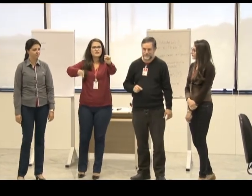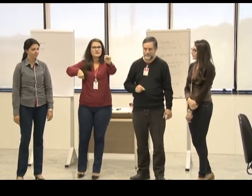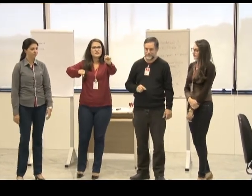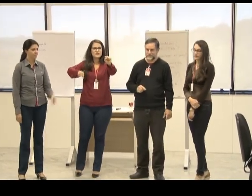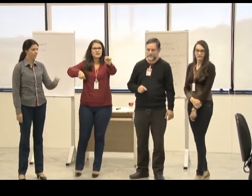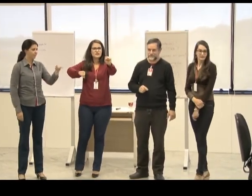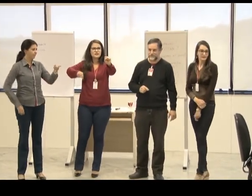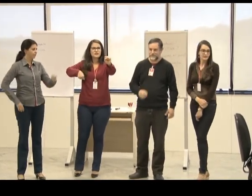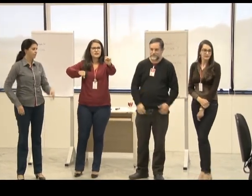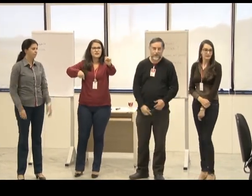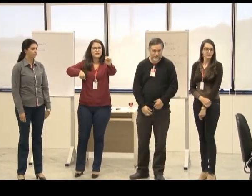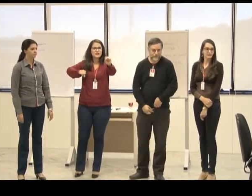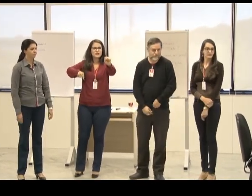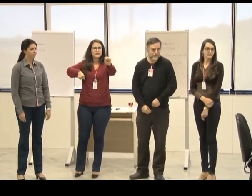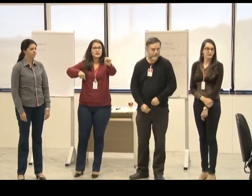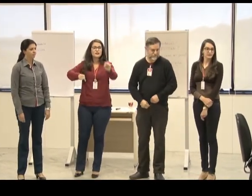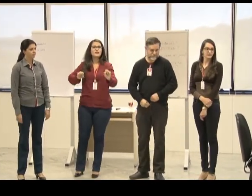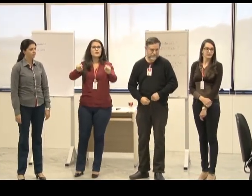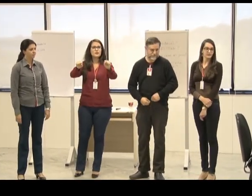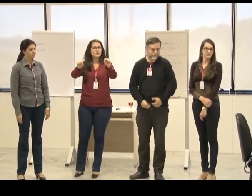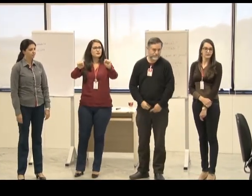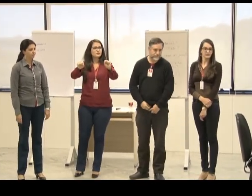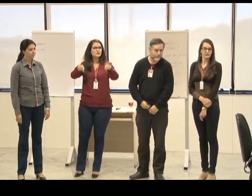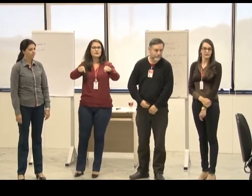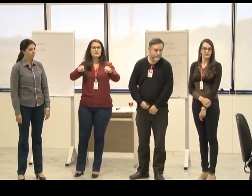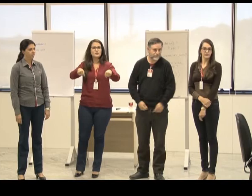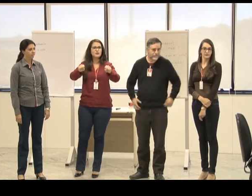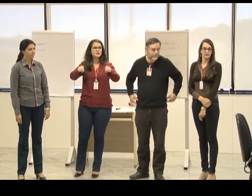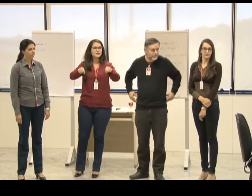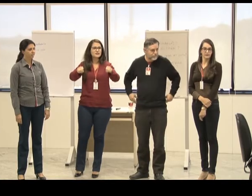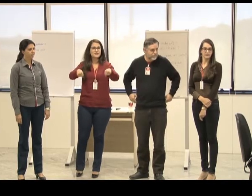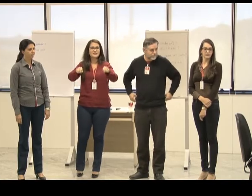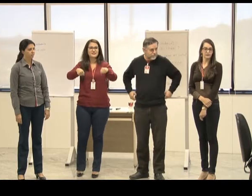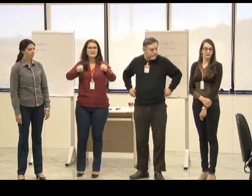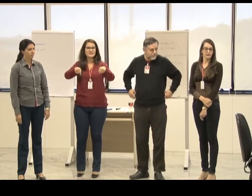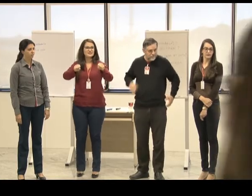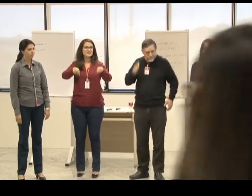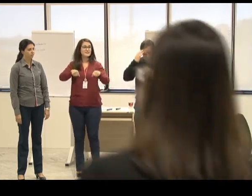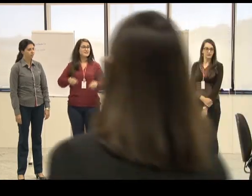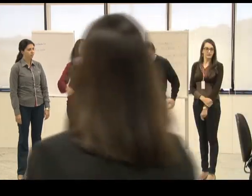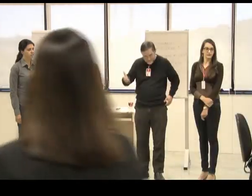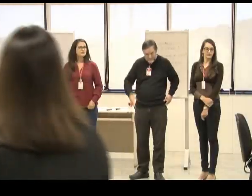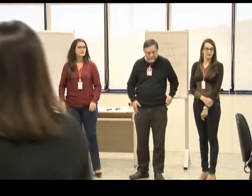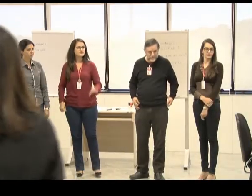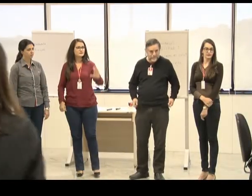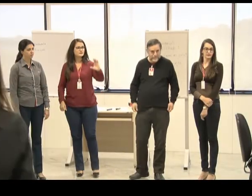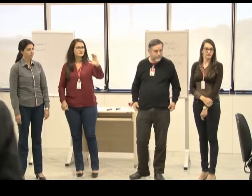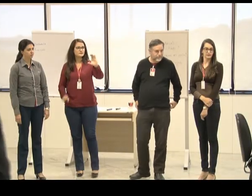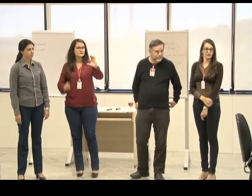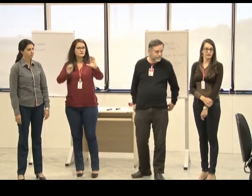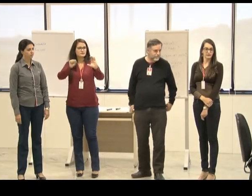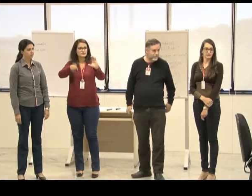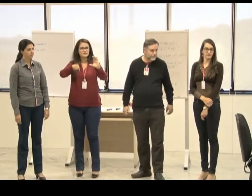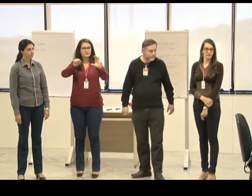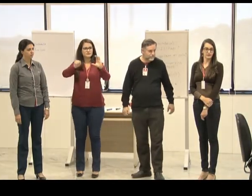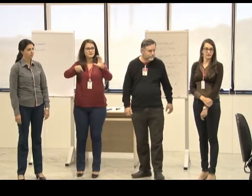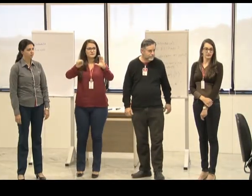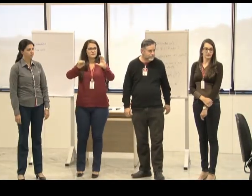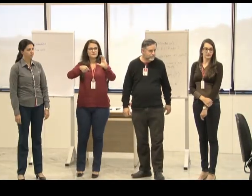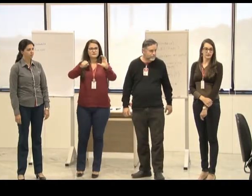Olha lá o que ela está fazendo lá. Não, moto aqui. Mas o sinal ficou Moto Capital. Eu não sei se ficou moto, porque são todos os negócios,